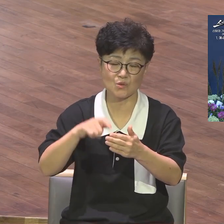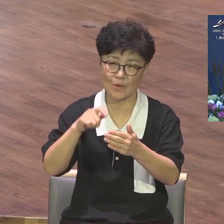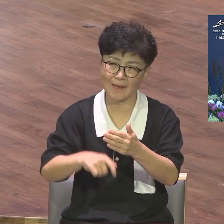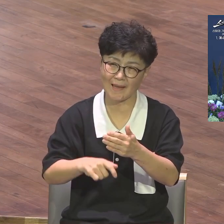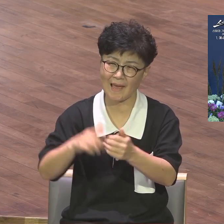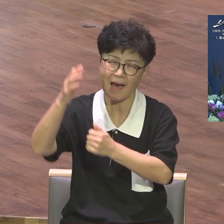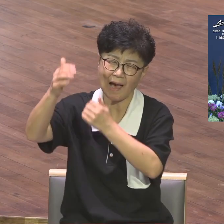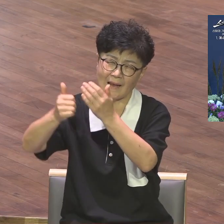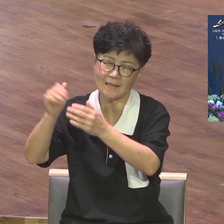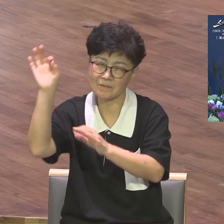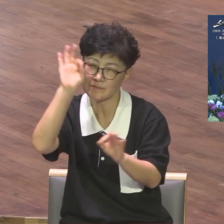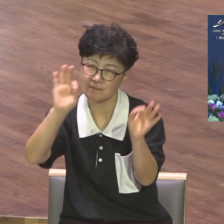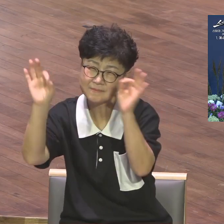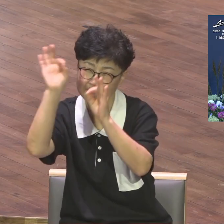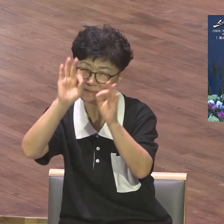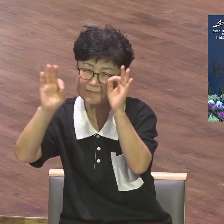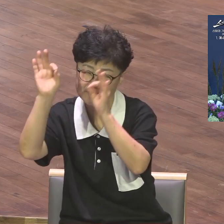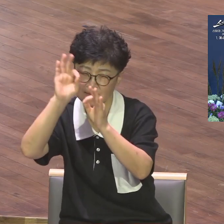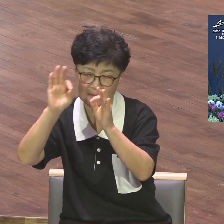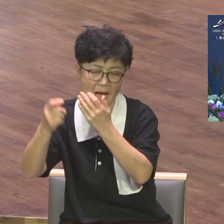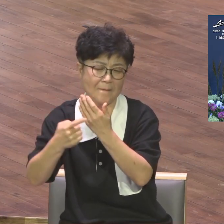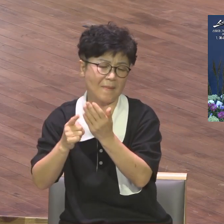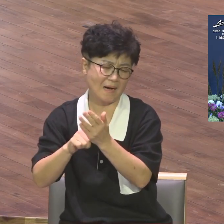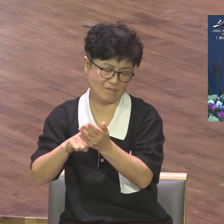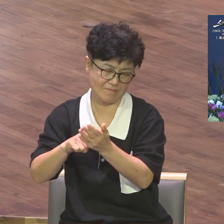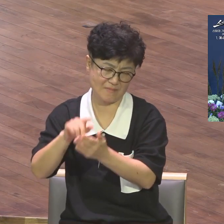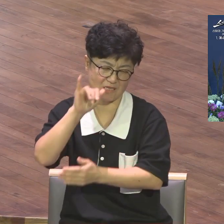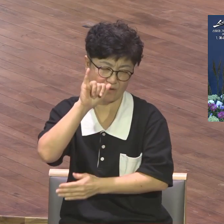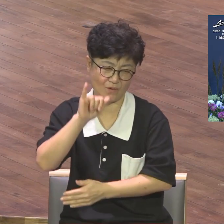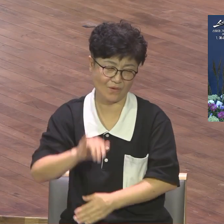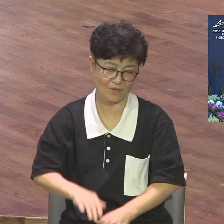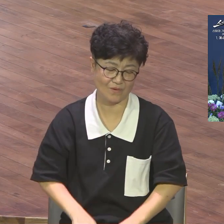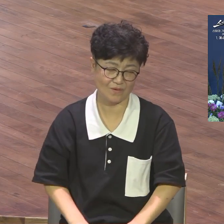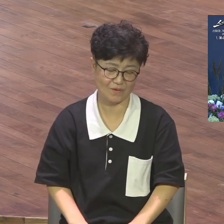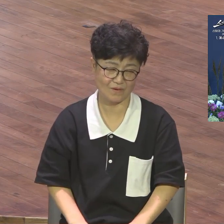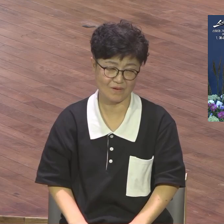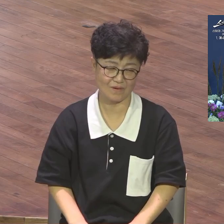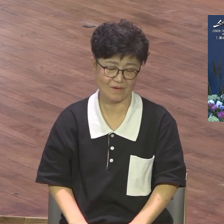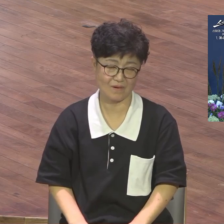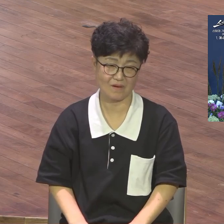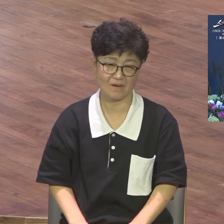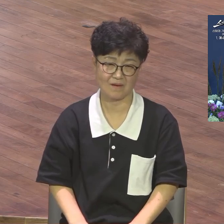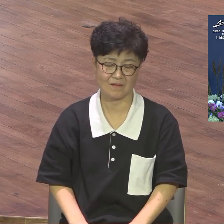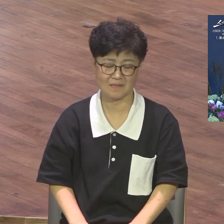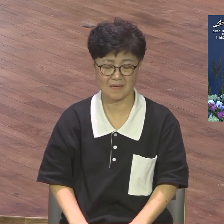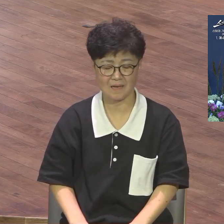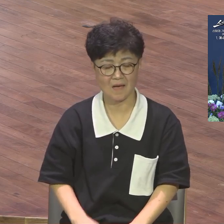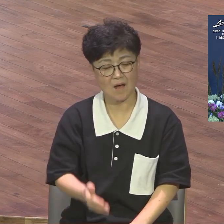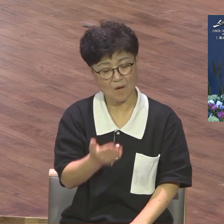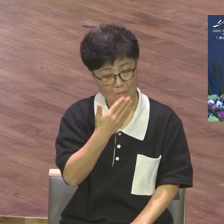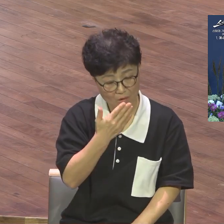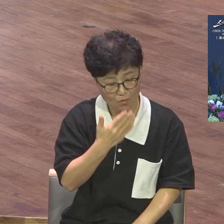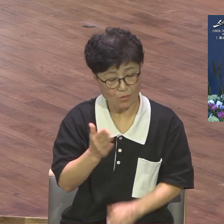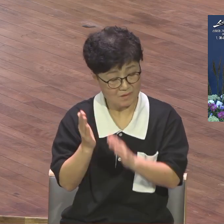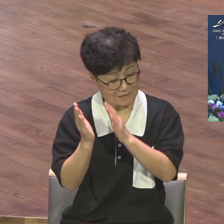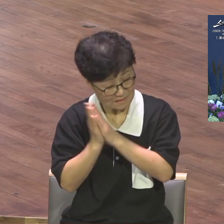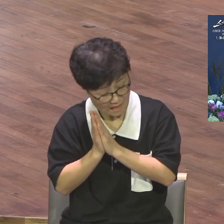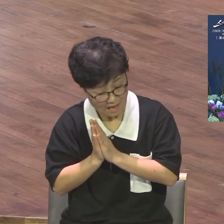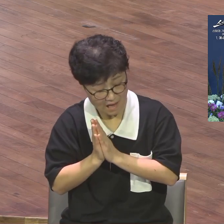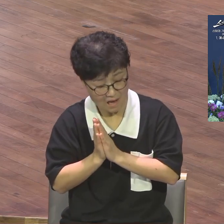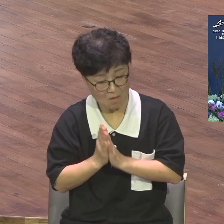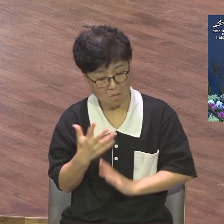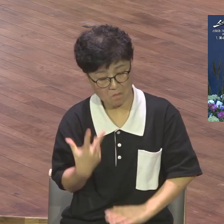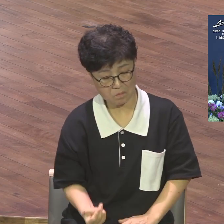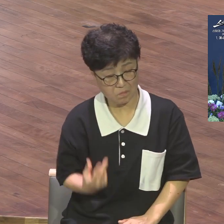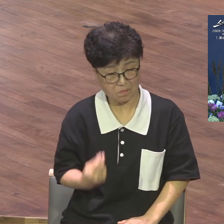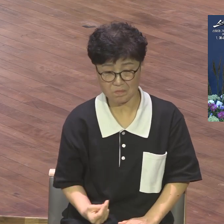하는 본능이 그냥 본능적으로 장착이 되어 있습니다. 따라서 인간은 단순히 먹고 자고 싸고 하는 인본제적으로 태어난